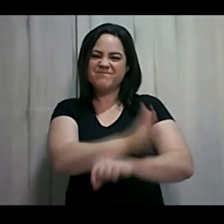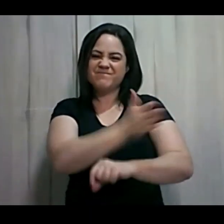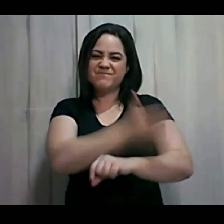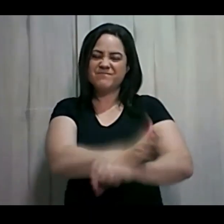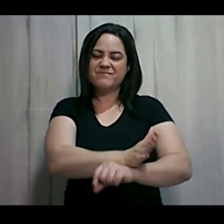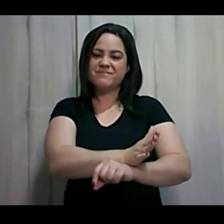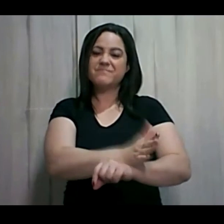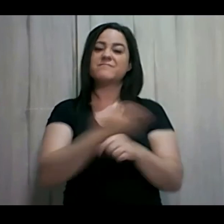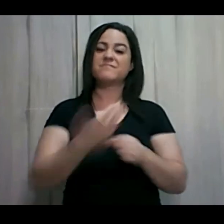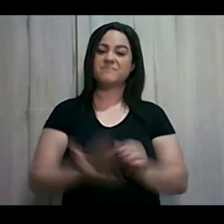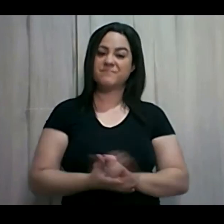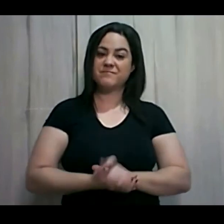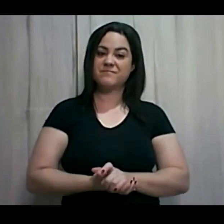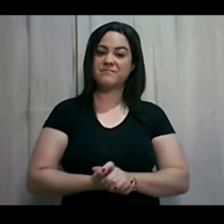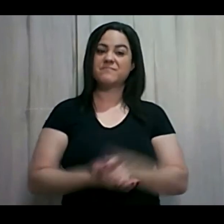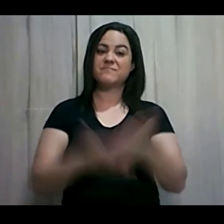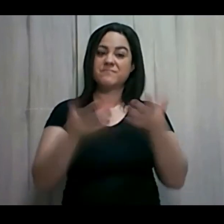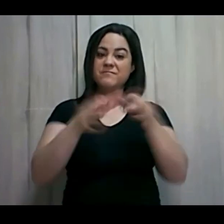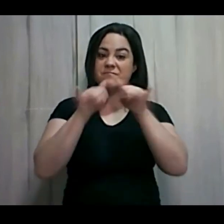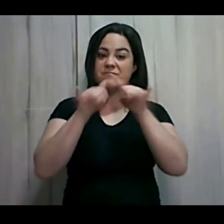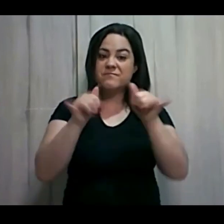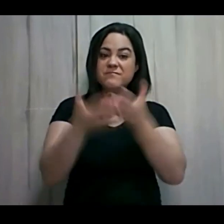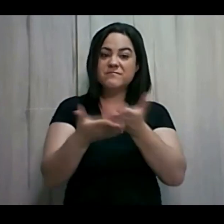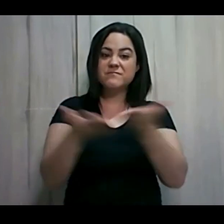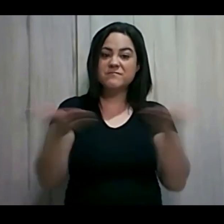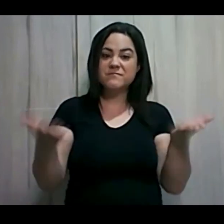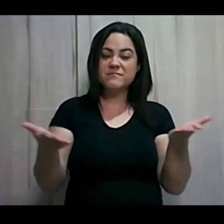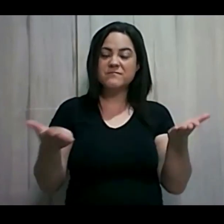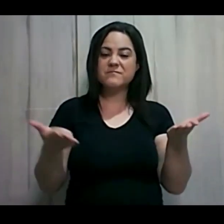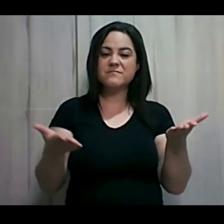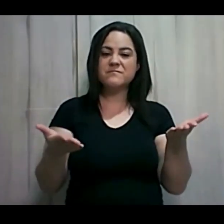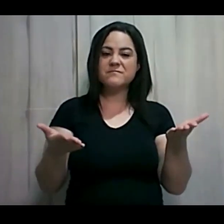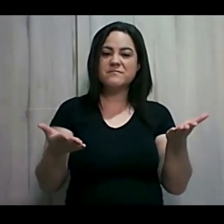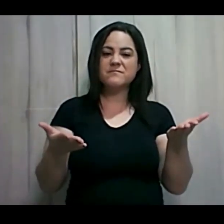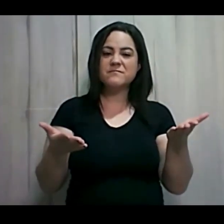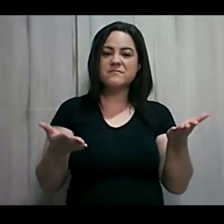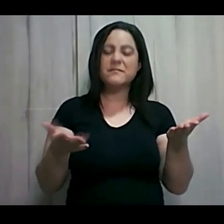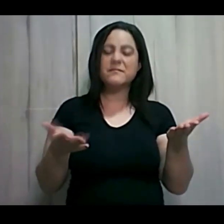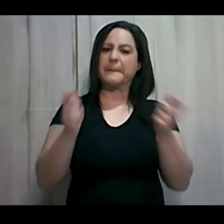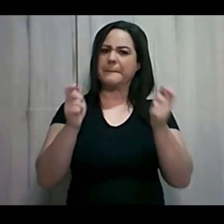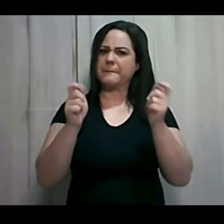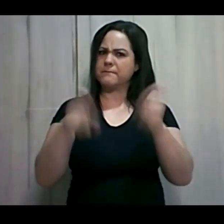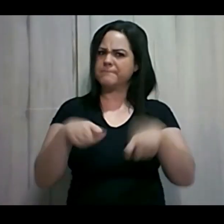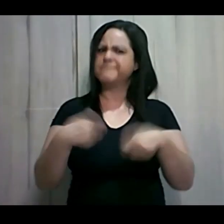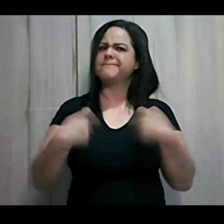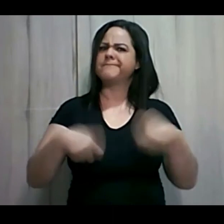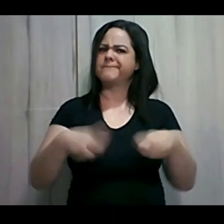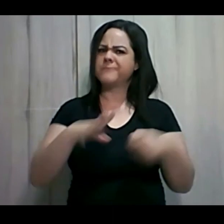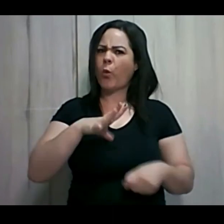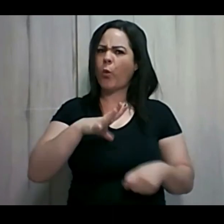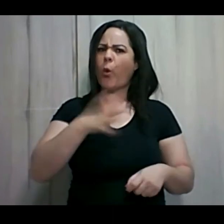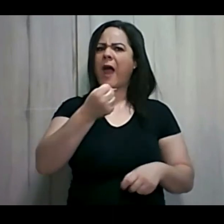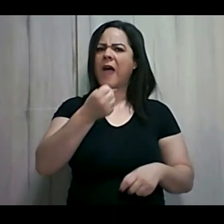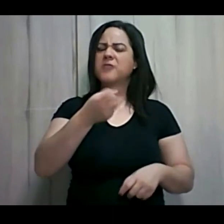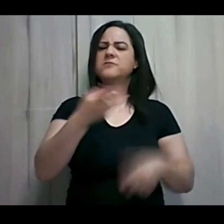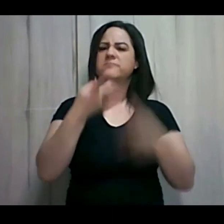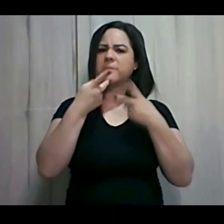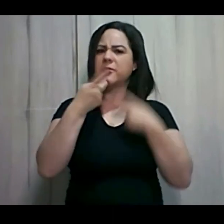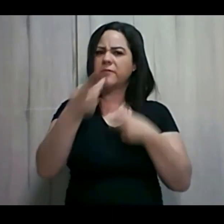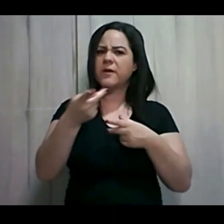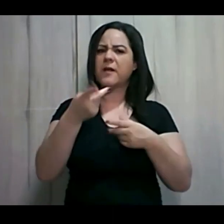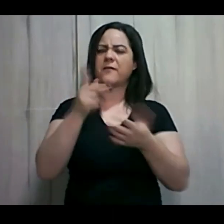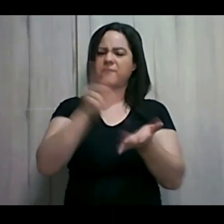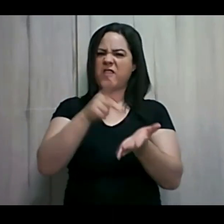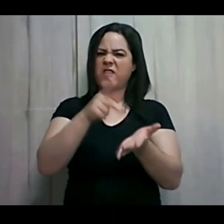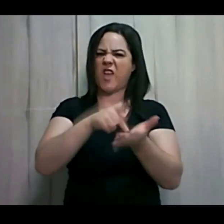Eu vou dizer para você, é preciso ter coragem para dizer a verdade, mesmo quando